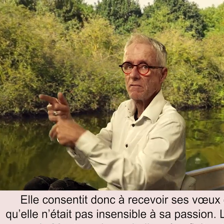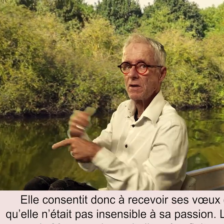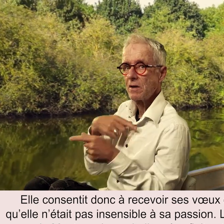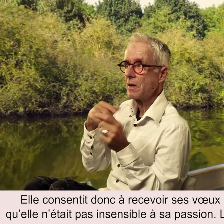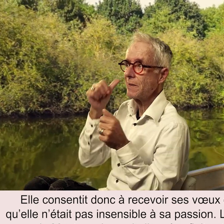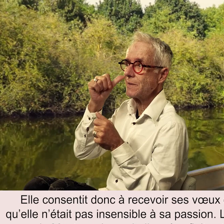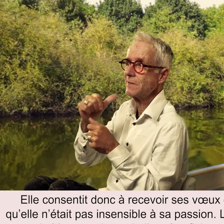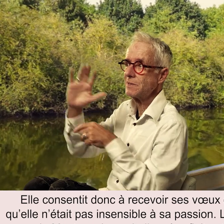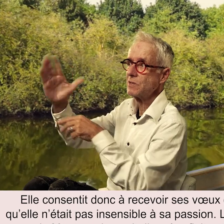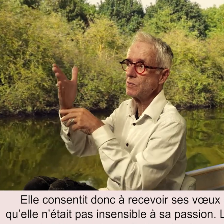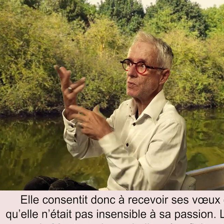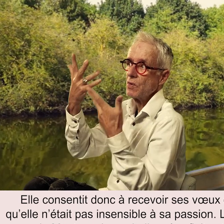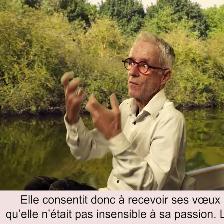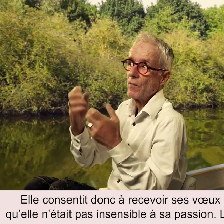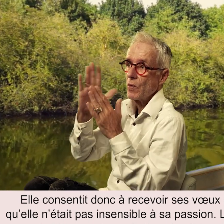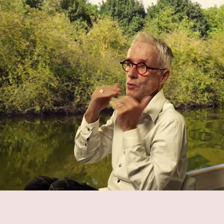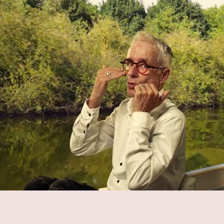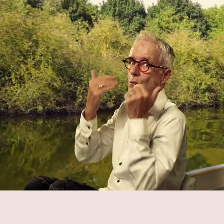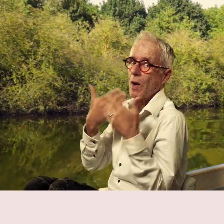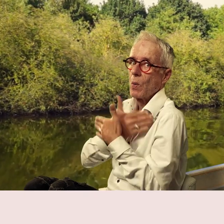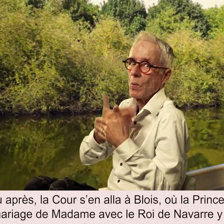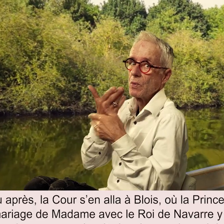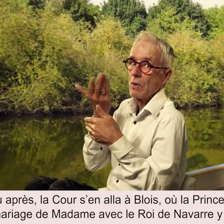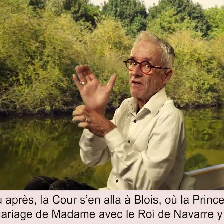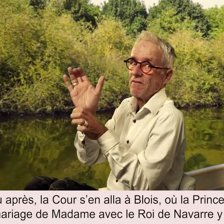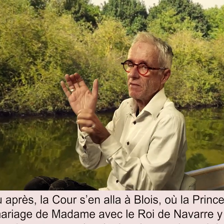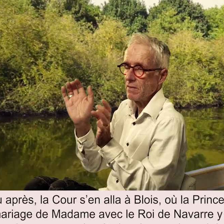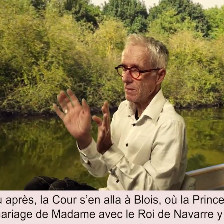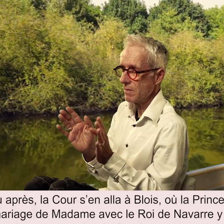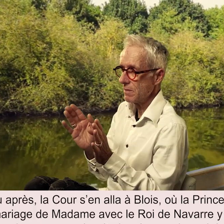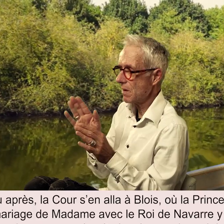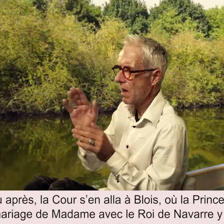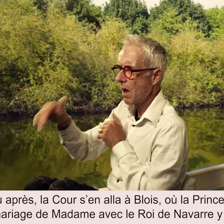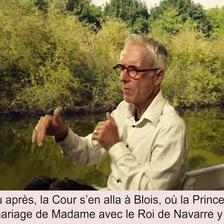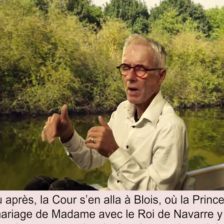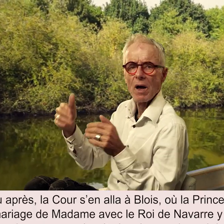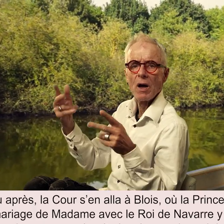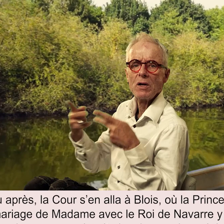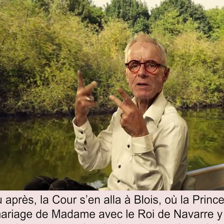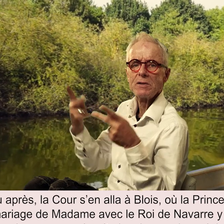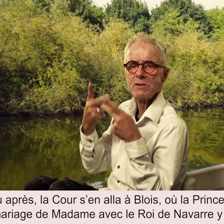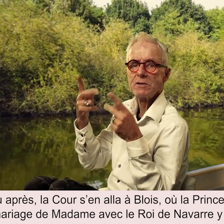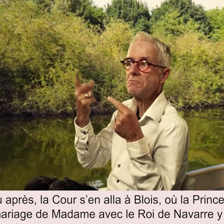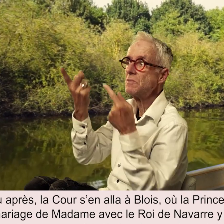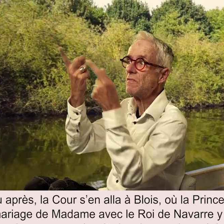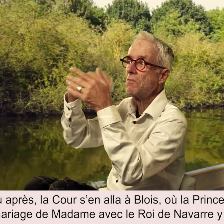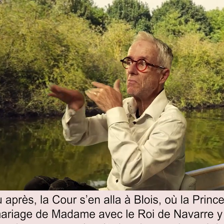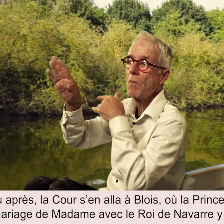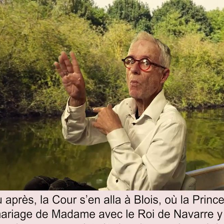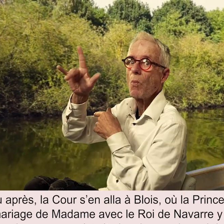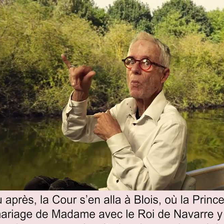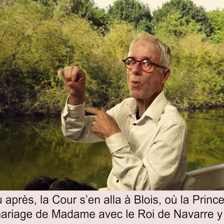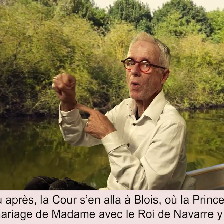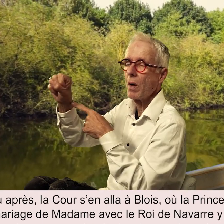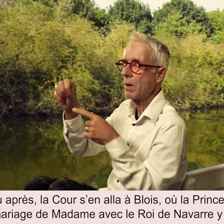de lui faire voir les transports de sa joie. Peu après, la cour s'en alla à Blois, où la